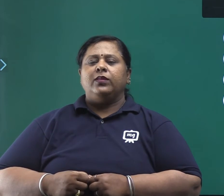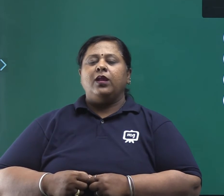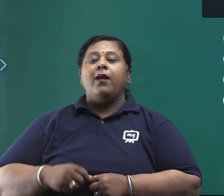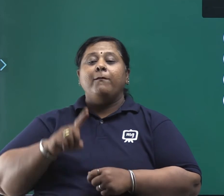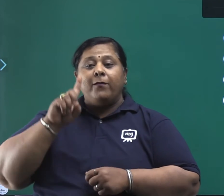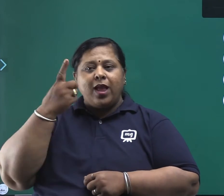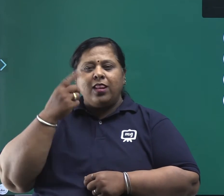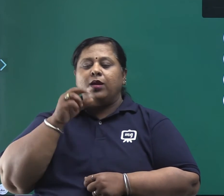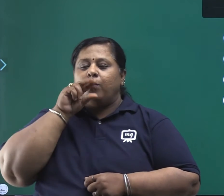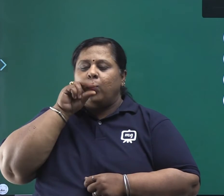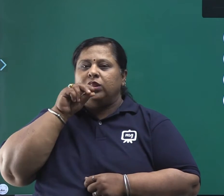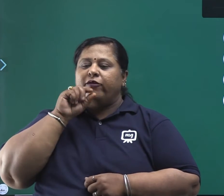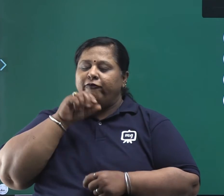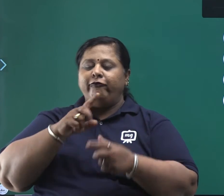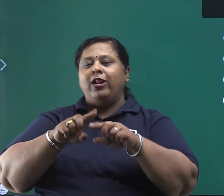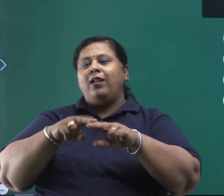पहली बोलती फिल्म